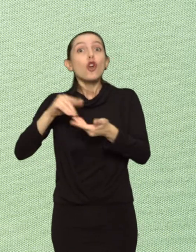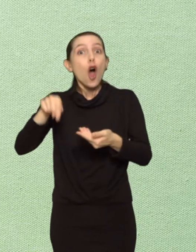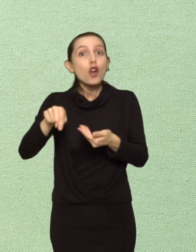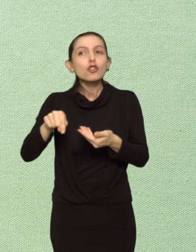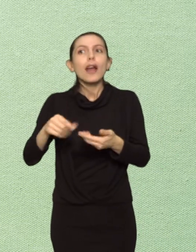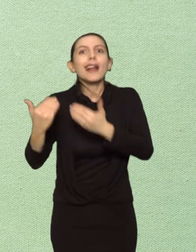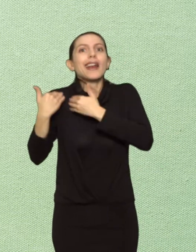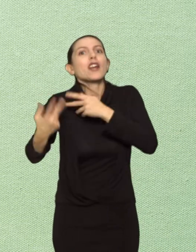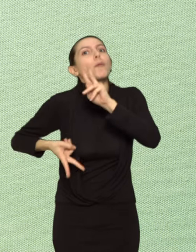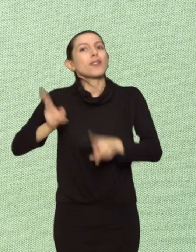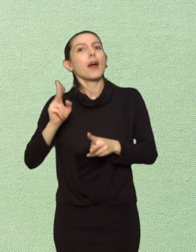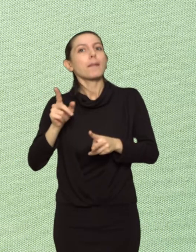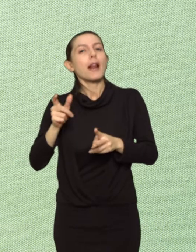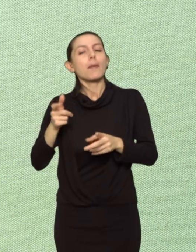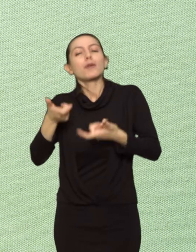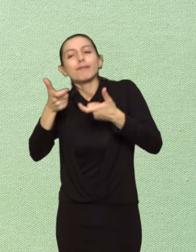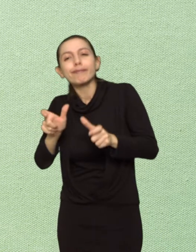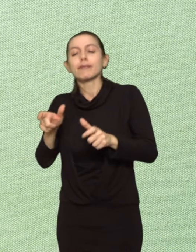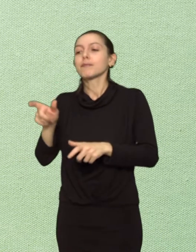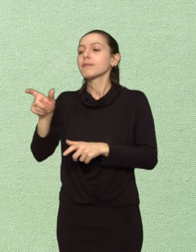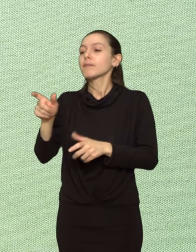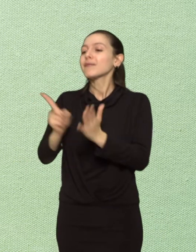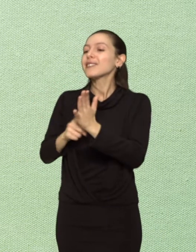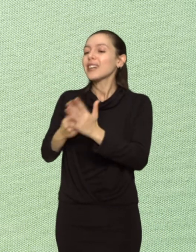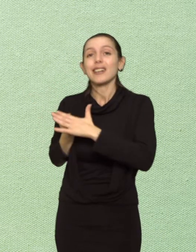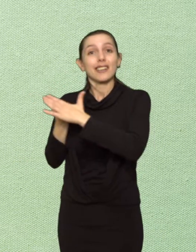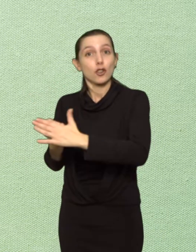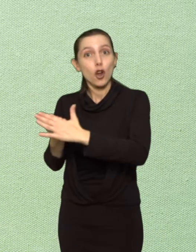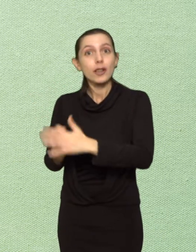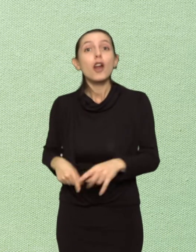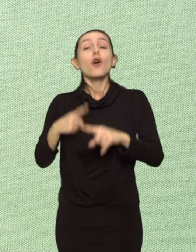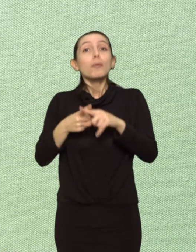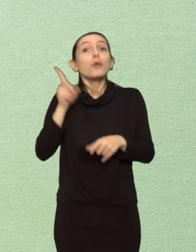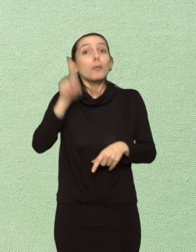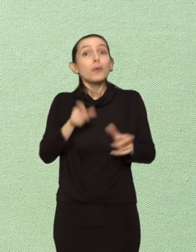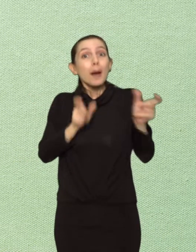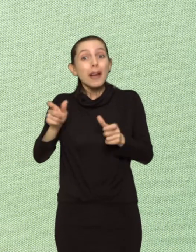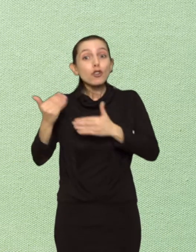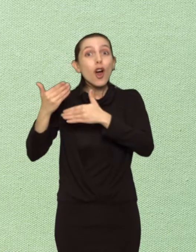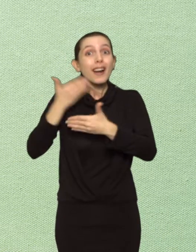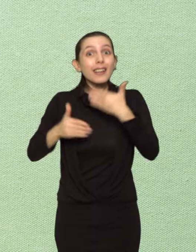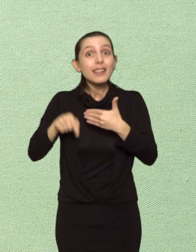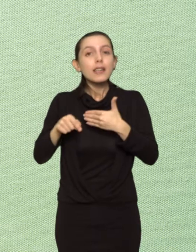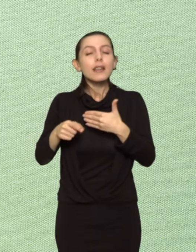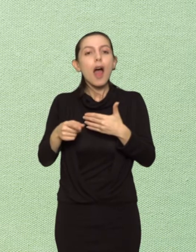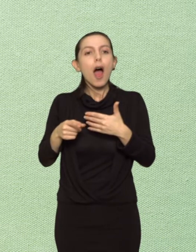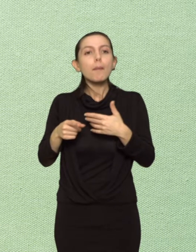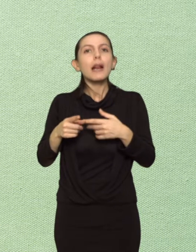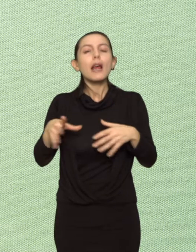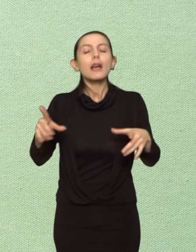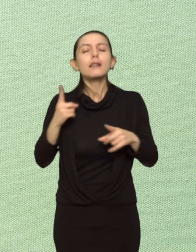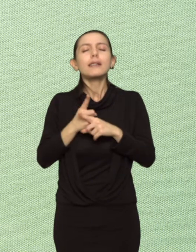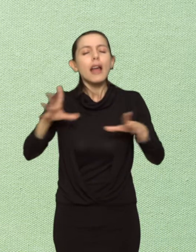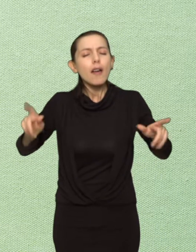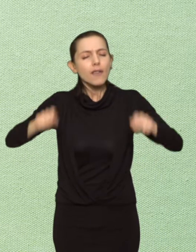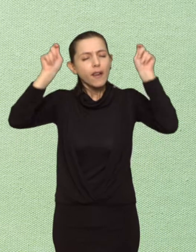responsabile nell'esercizio del sostegno ai diritti e in cui le stesse persone con disabilità devono percepirsi in modo diverso